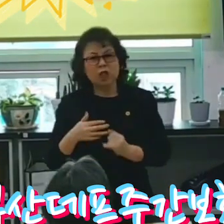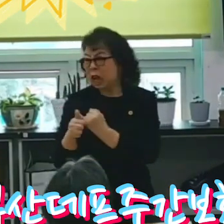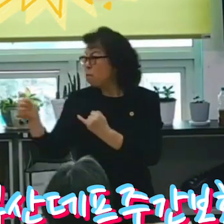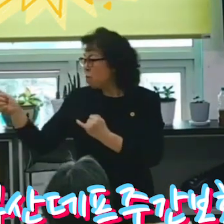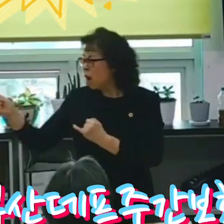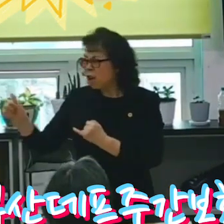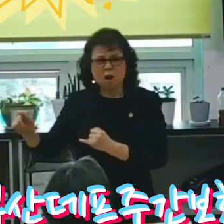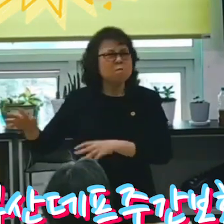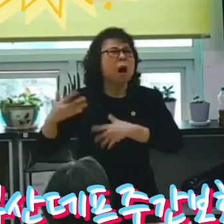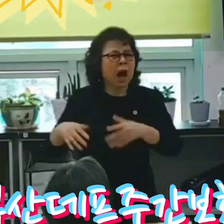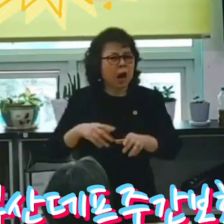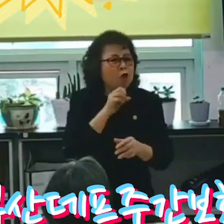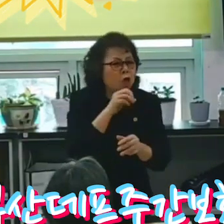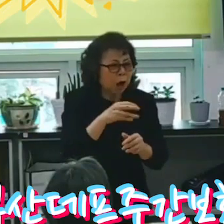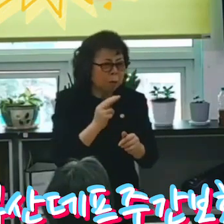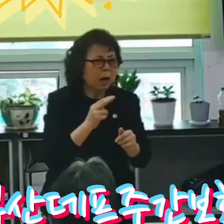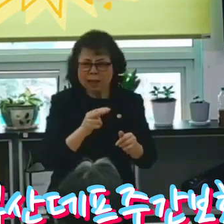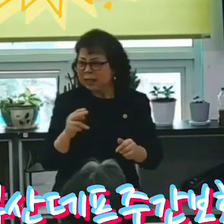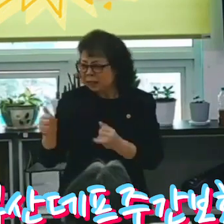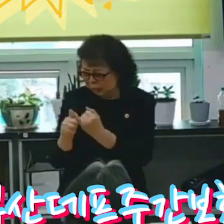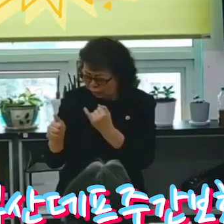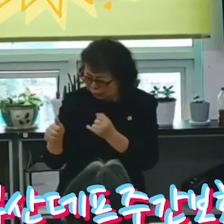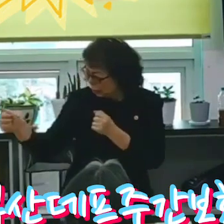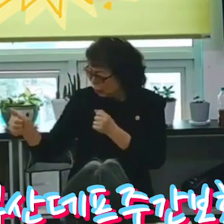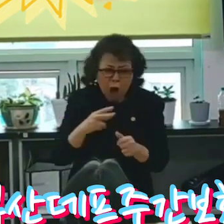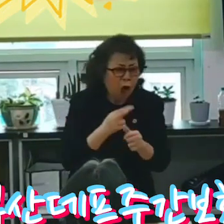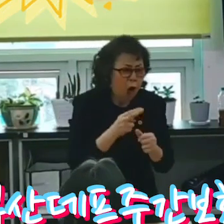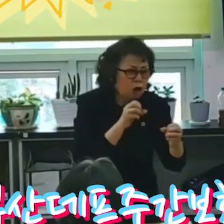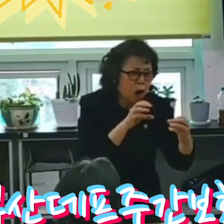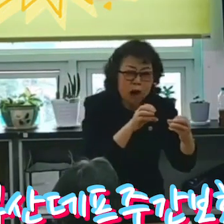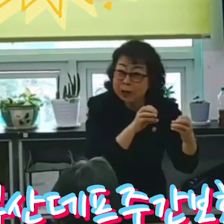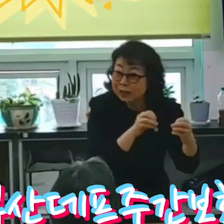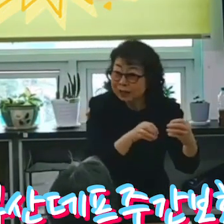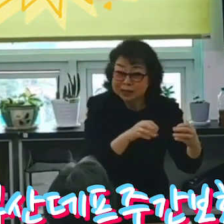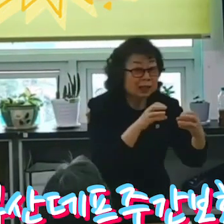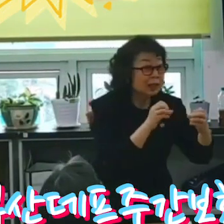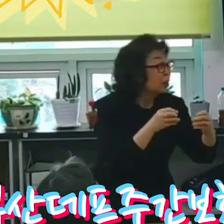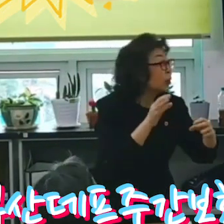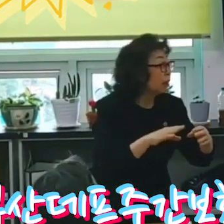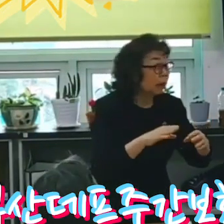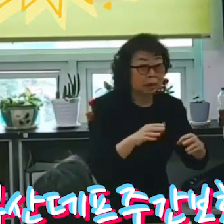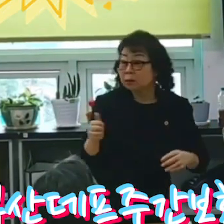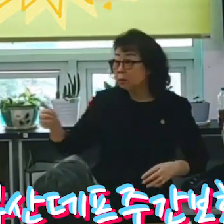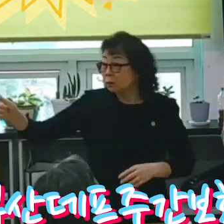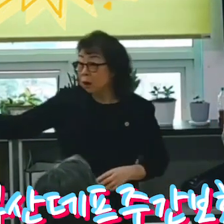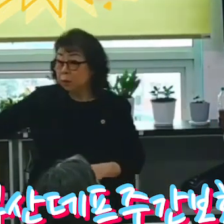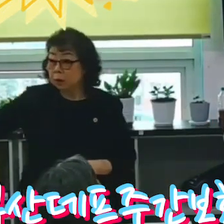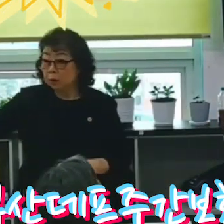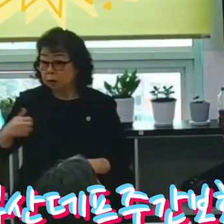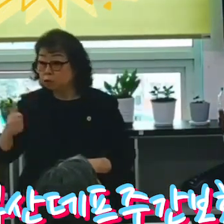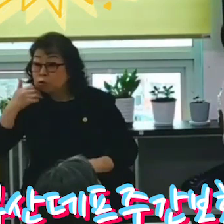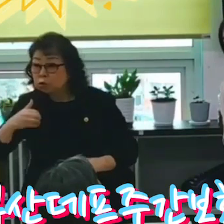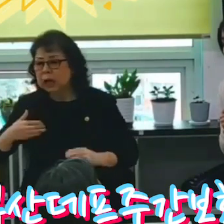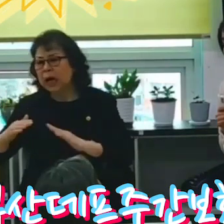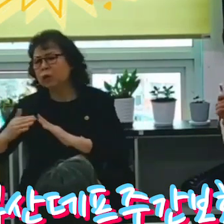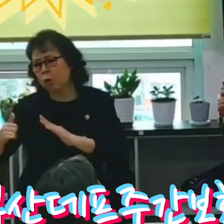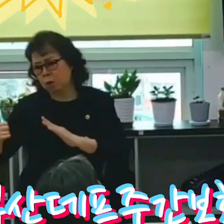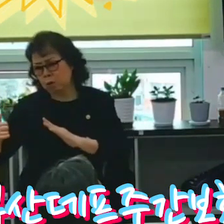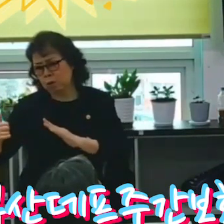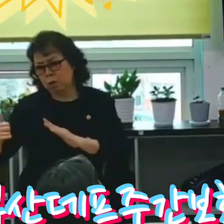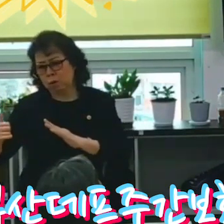남편이 그랬다, 누구를 만났다, 막 욕을 하죠. 근데 내 남편은 가족이에요, 그죠? 그럼